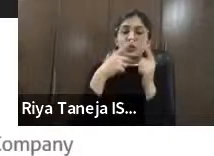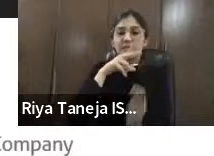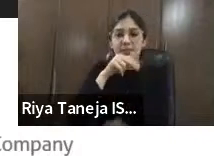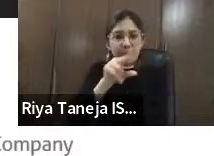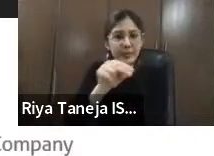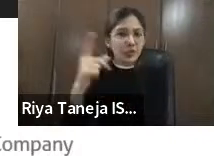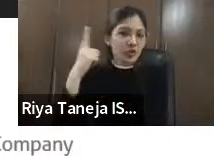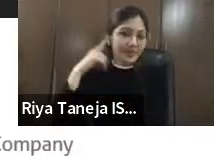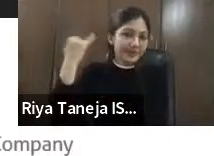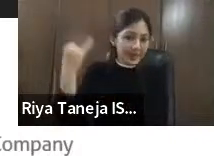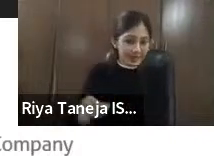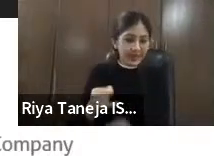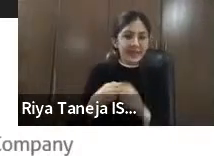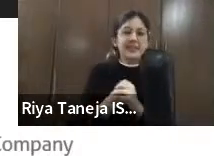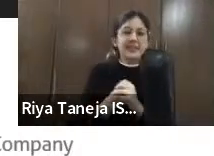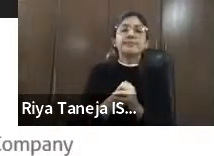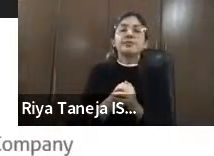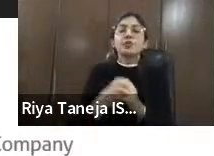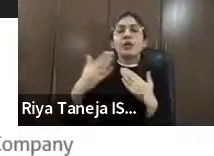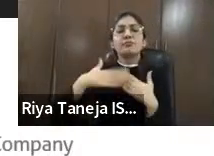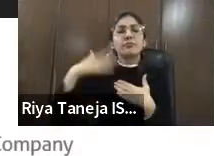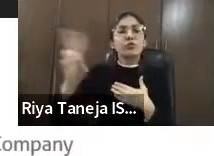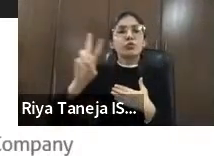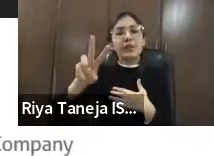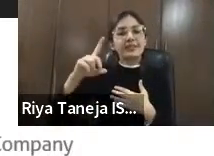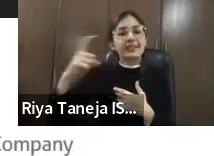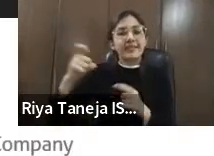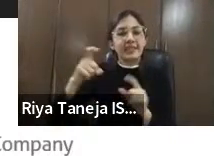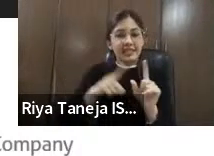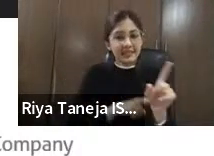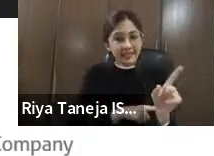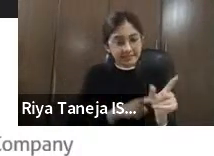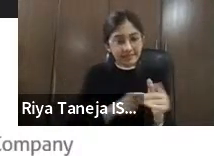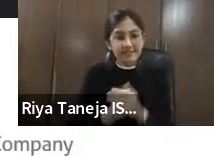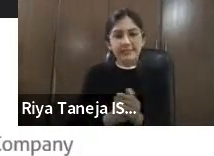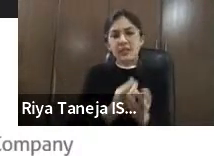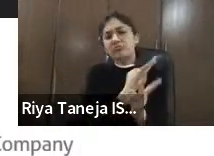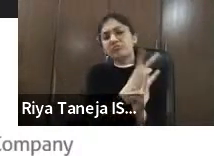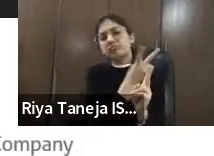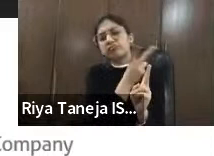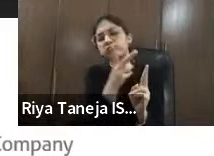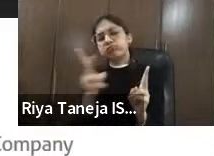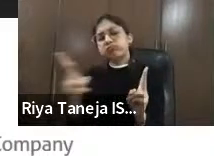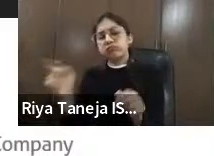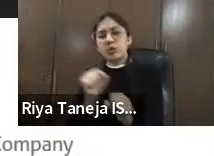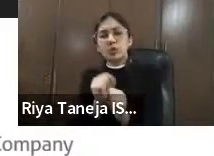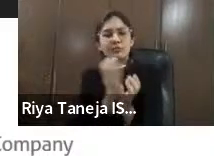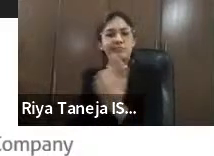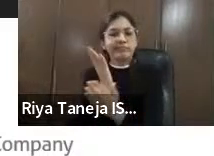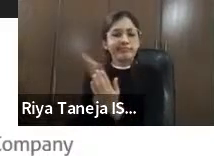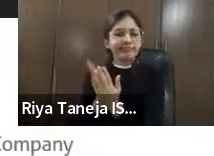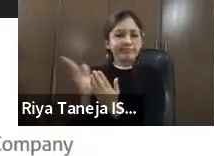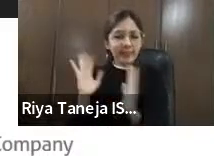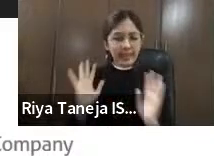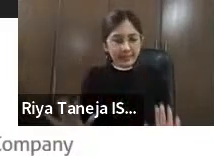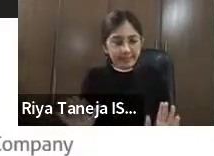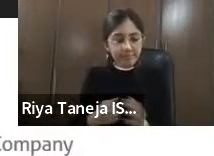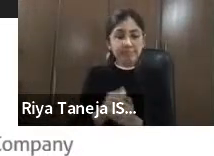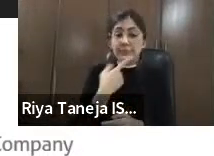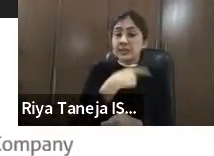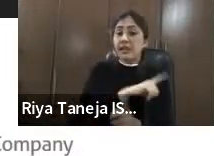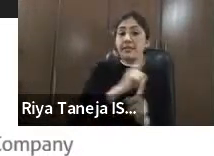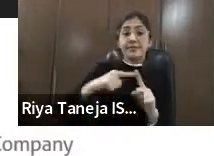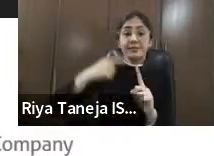Hearing Impairment for over 27 years now in various capacities, from being a trainee to the